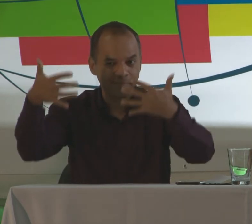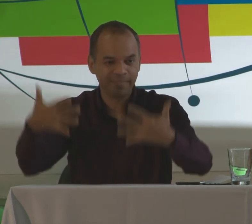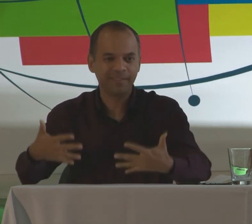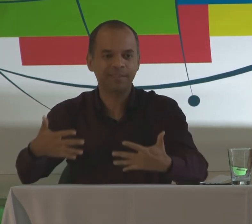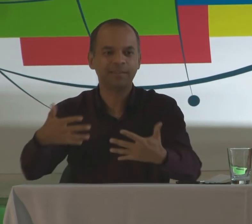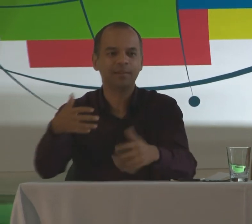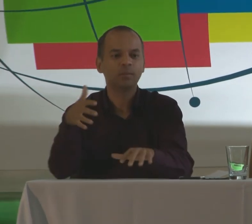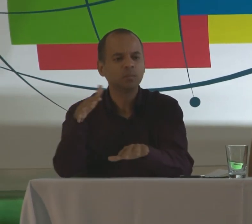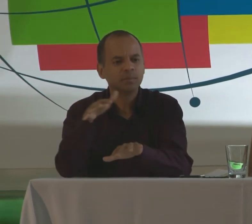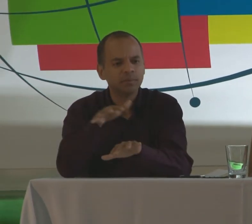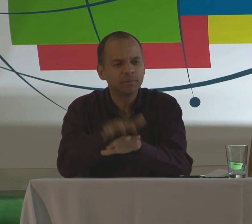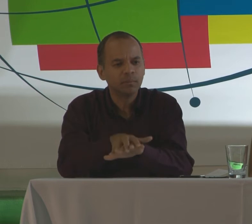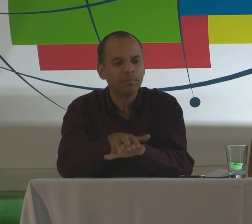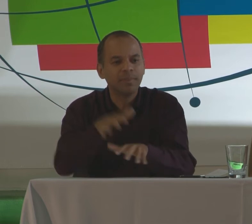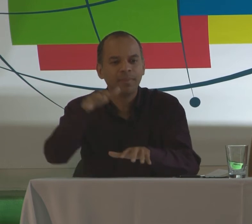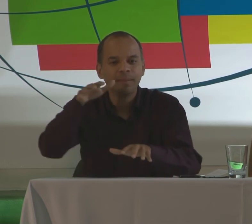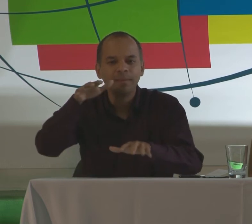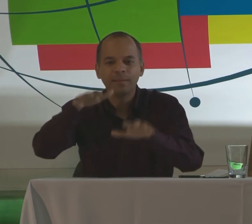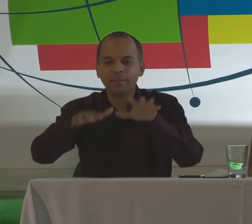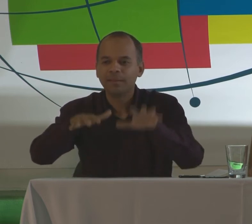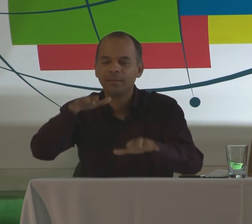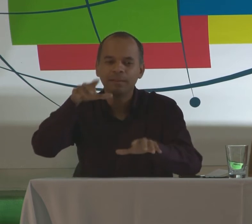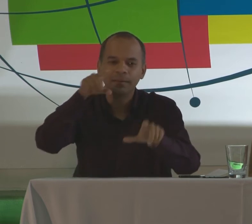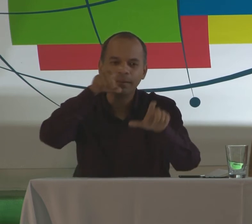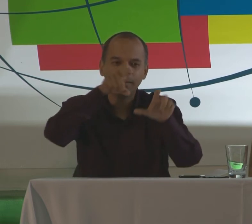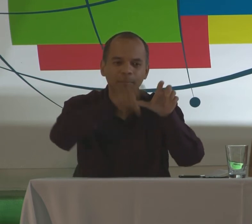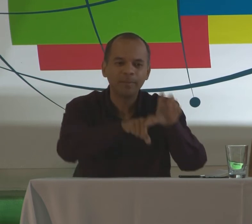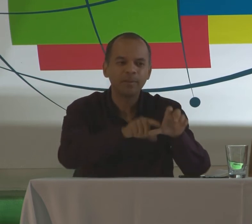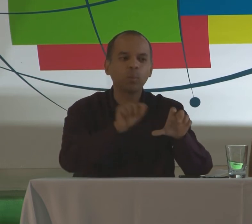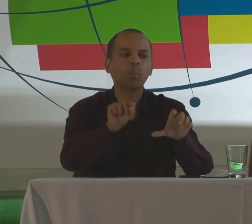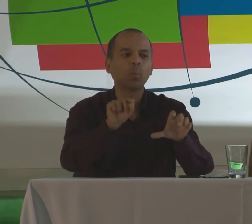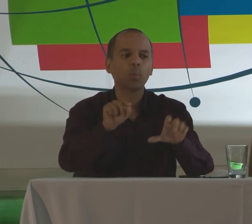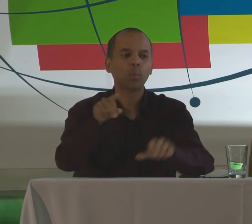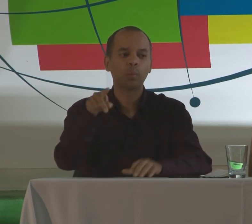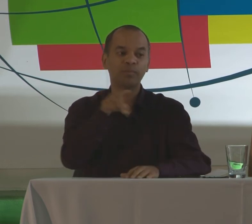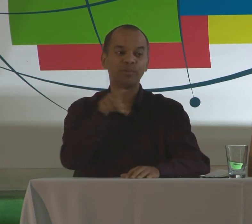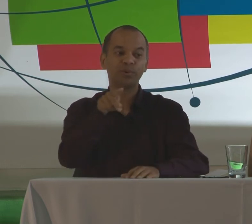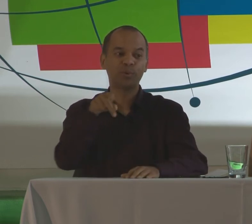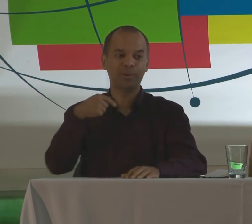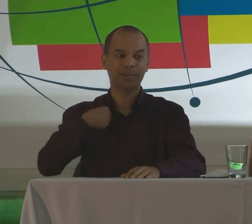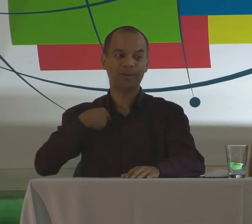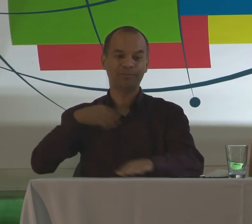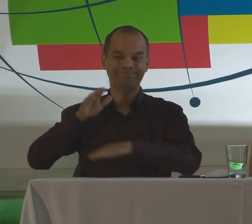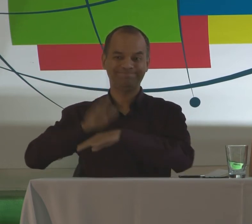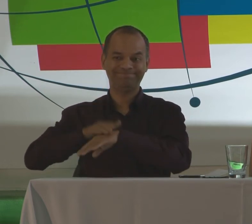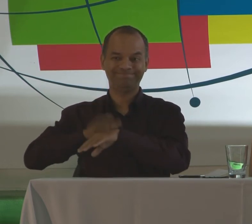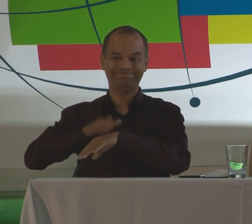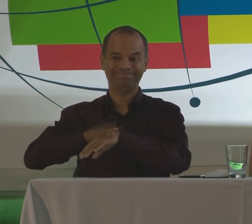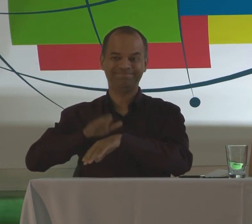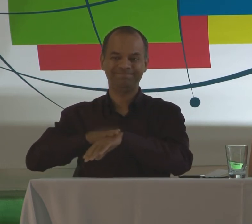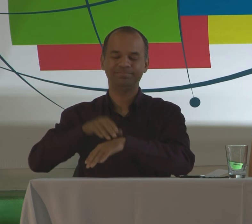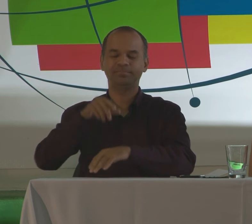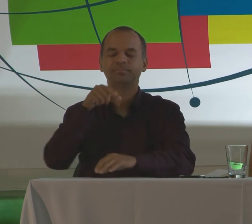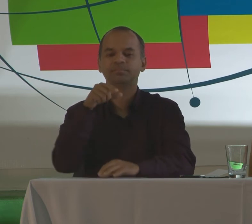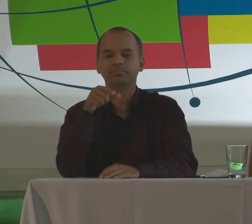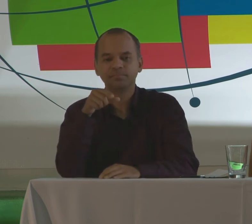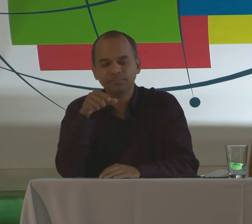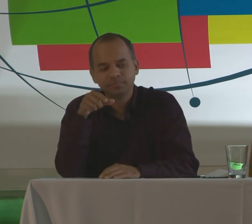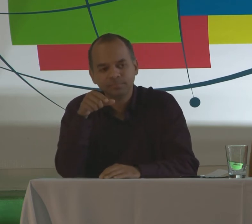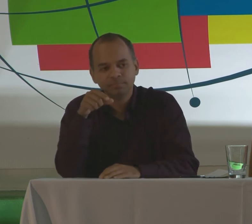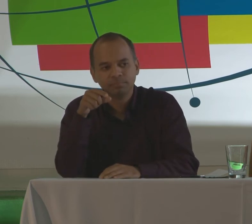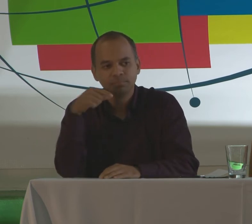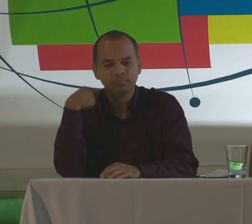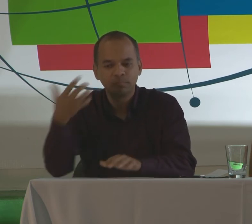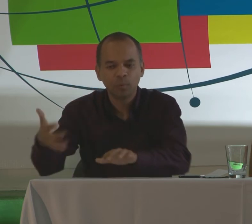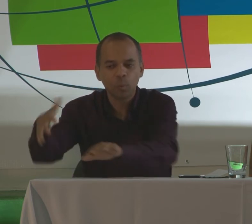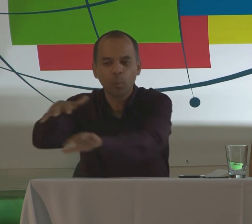agora, assim como eu falei anteriormente, ao longo da minha fala, o processo de inclusão ele é um processo de super variáveis, né? E tem uma